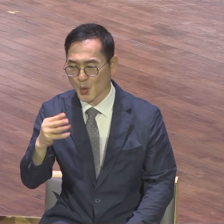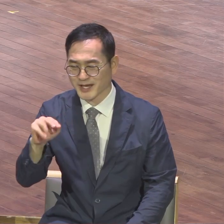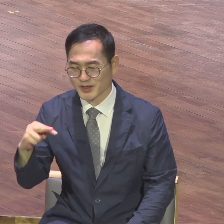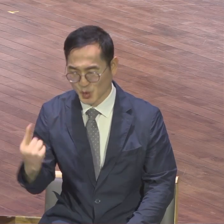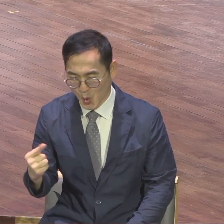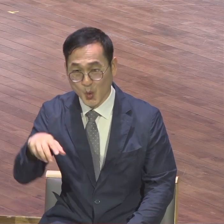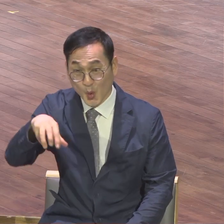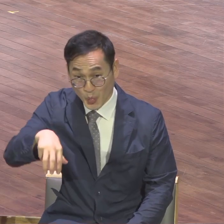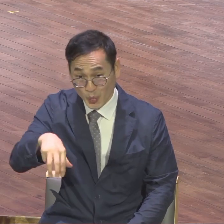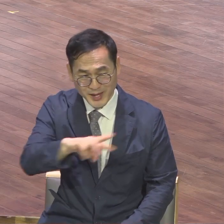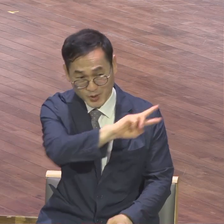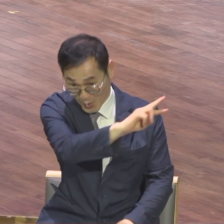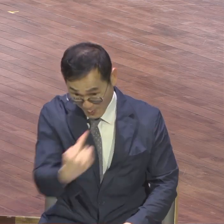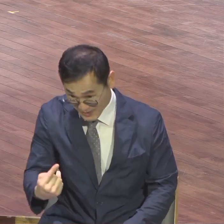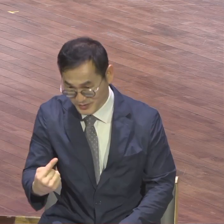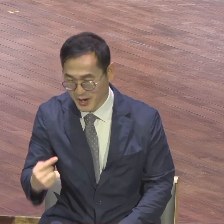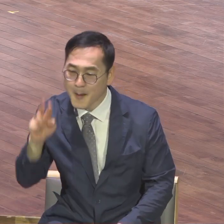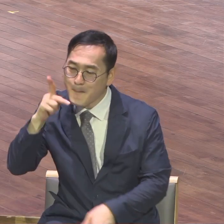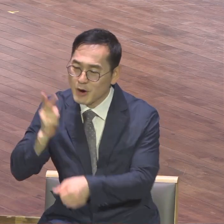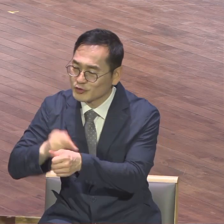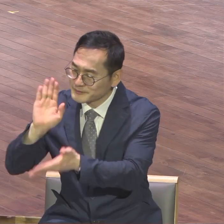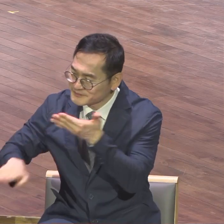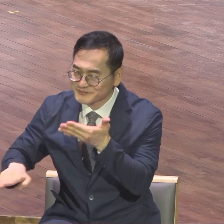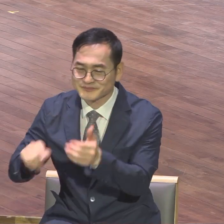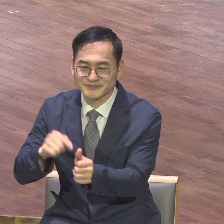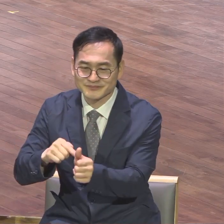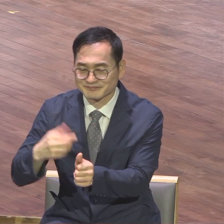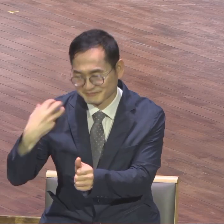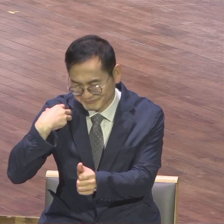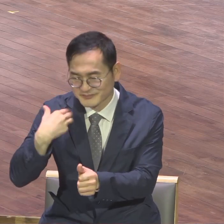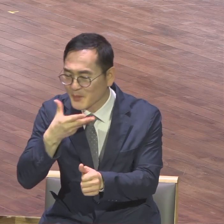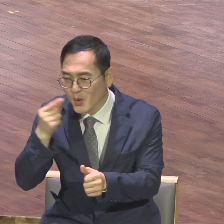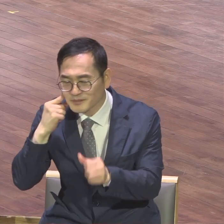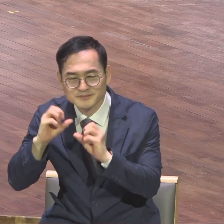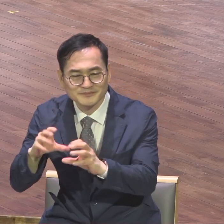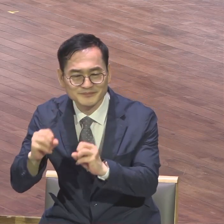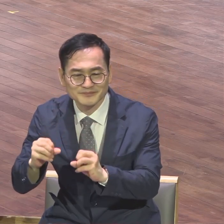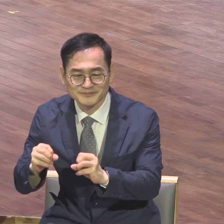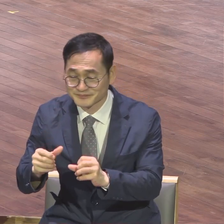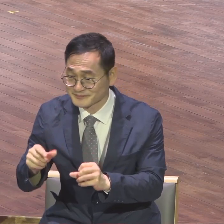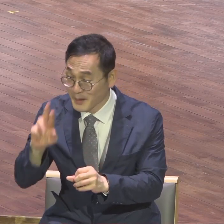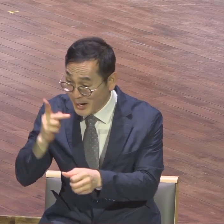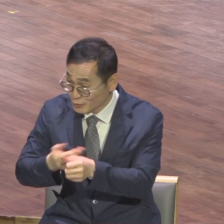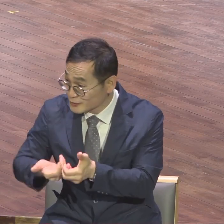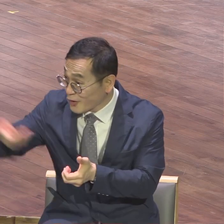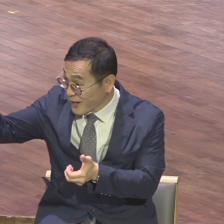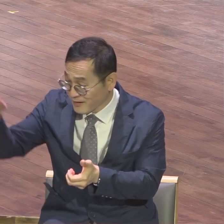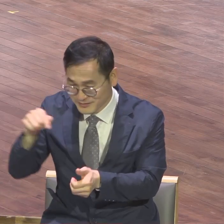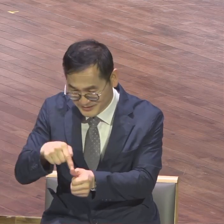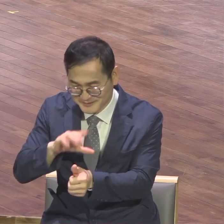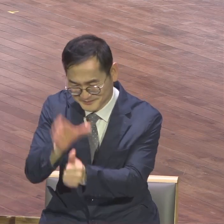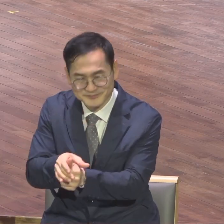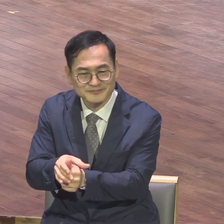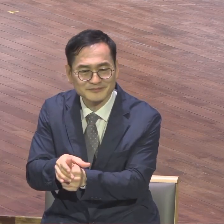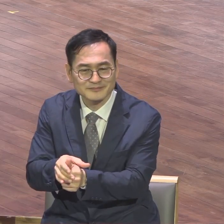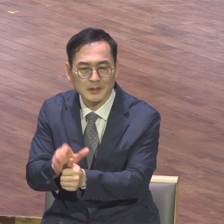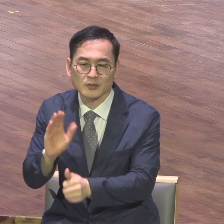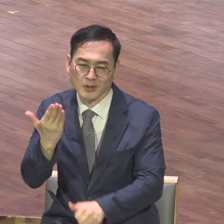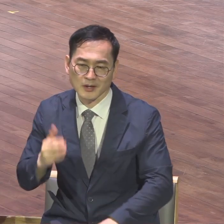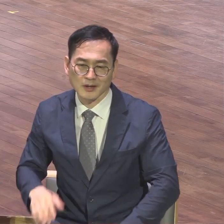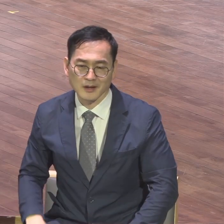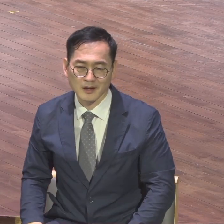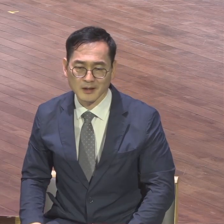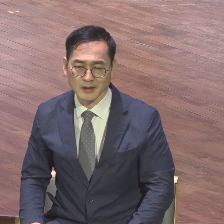다른 동역자로서 사역을 감당했어요. 이렇게 훈련된 제자가 제자를 낳게 된다.